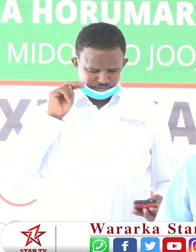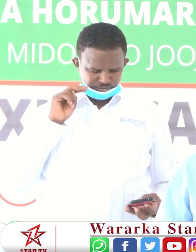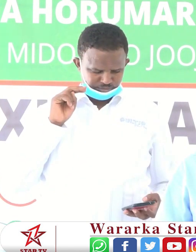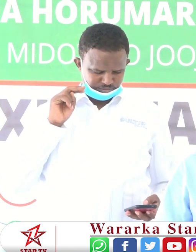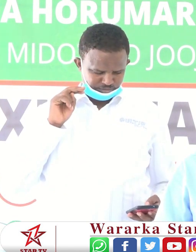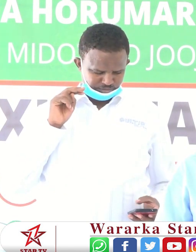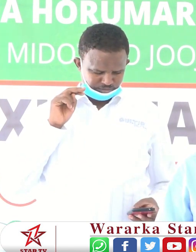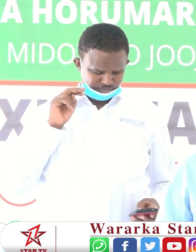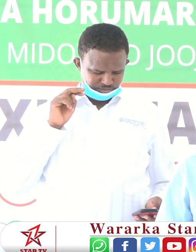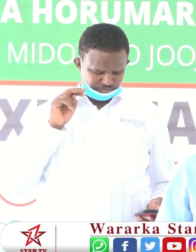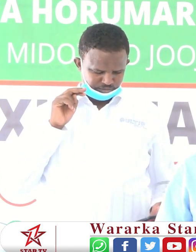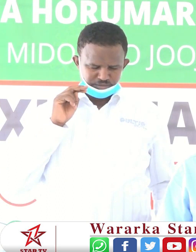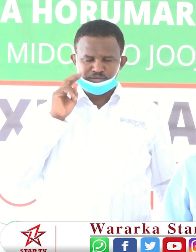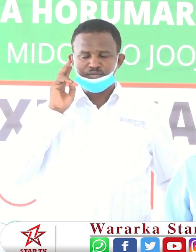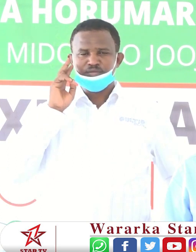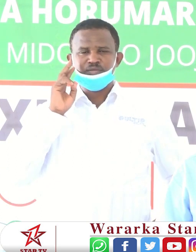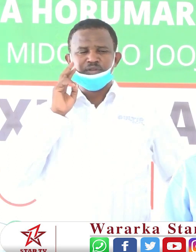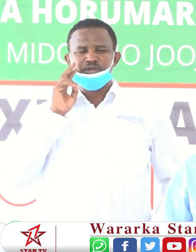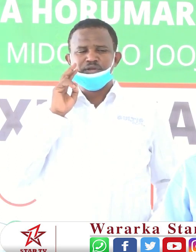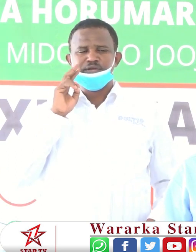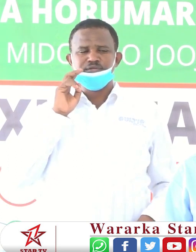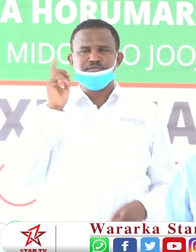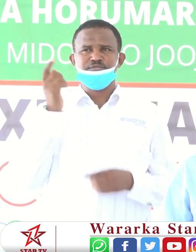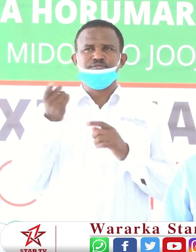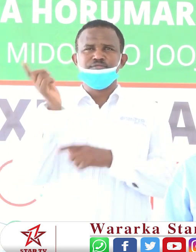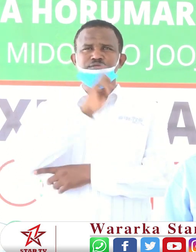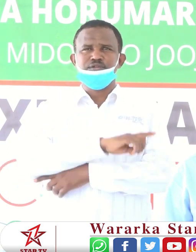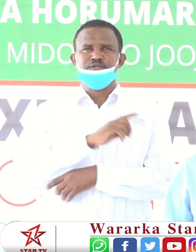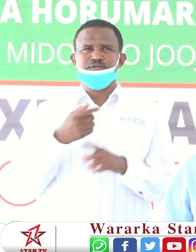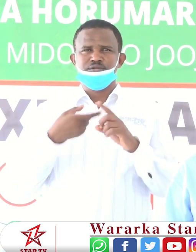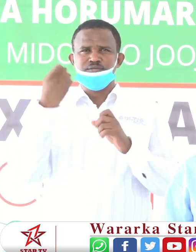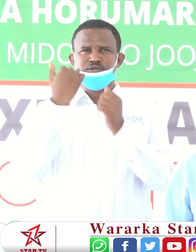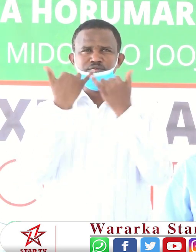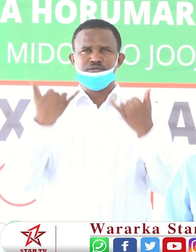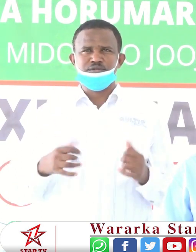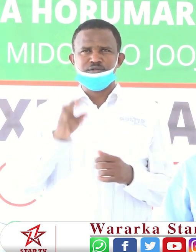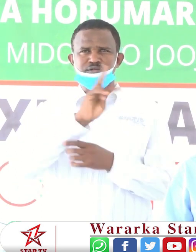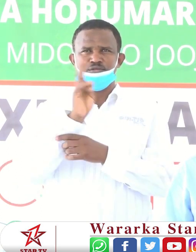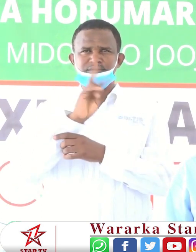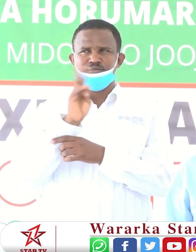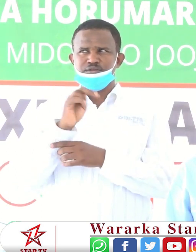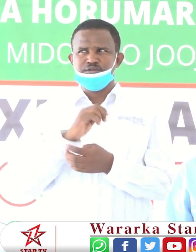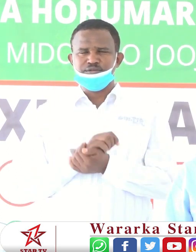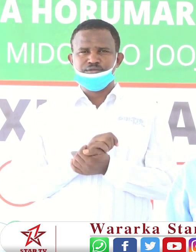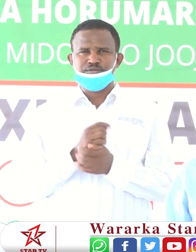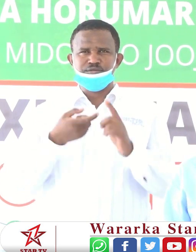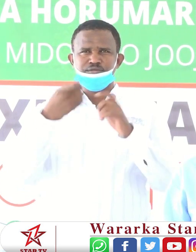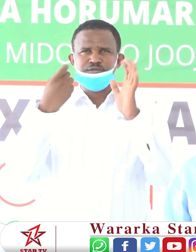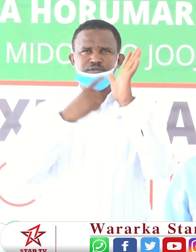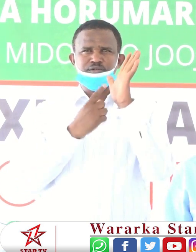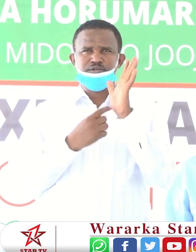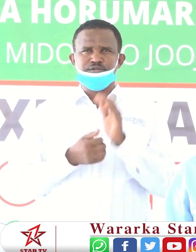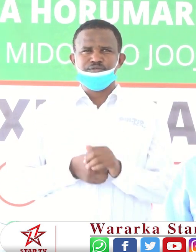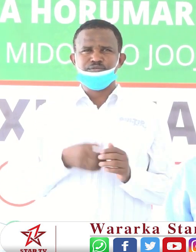لان مانتا او ای بشو تهی لبی لباتن بشی لحد وحن دوري هالكنين نمد رئيس سومالي